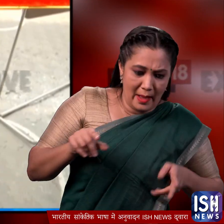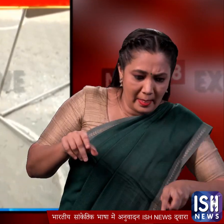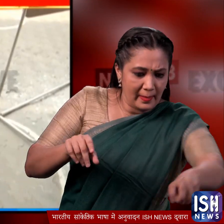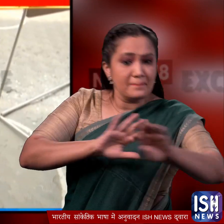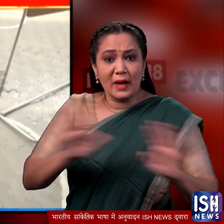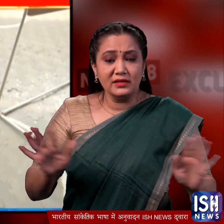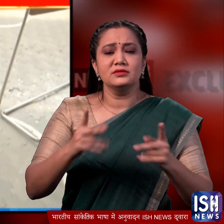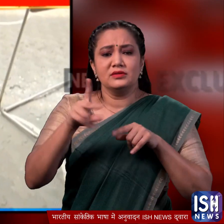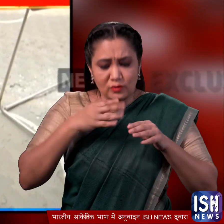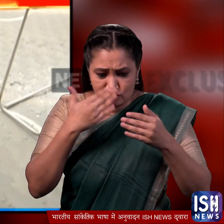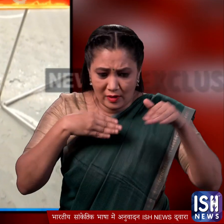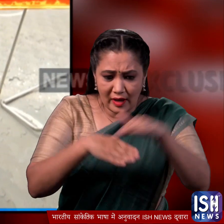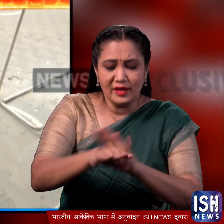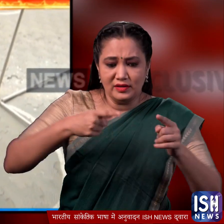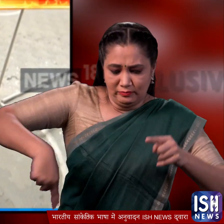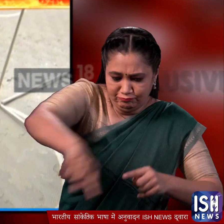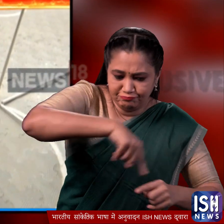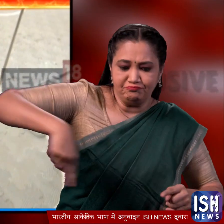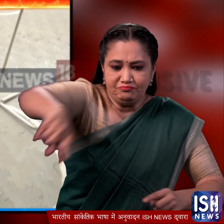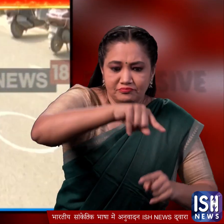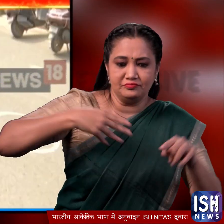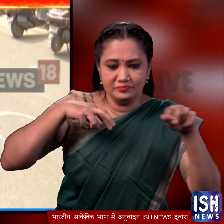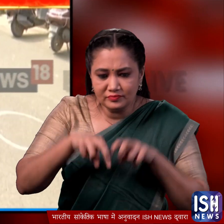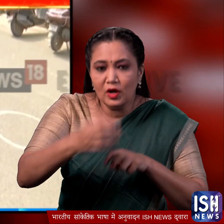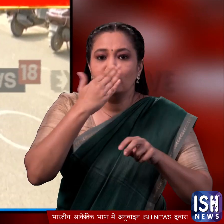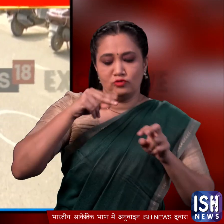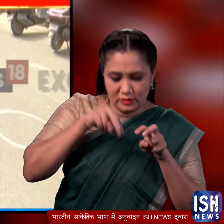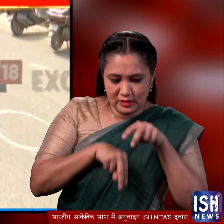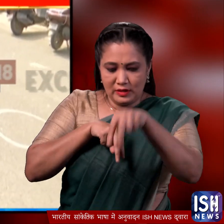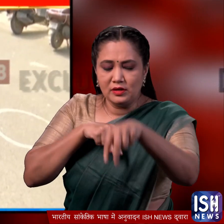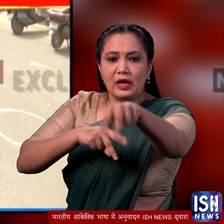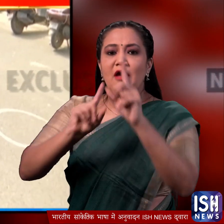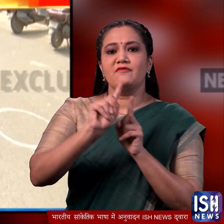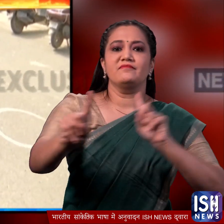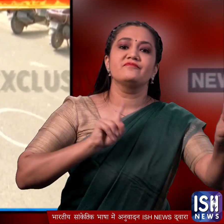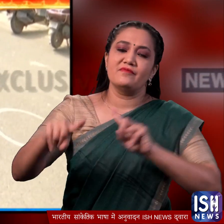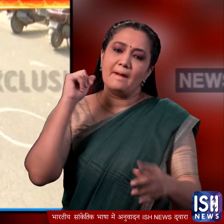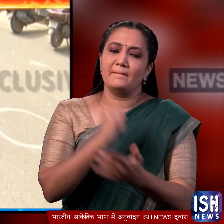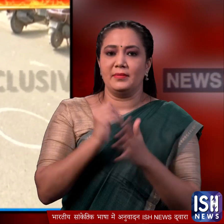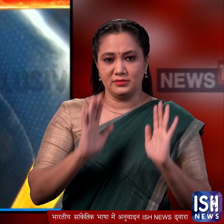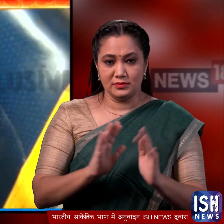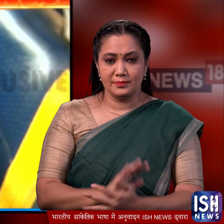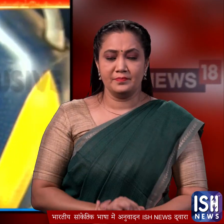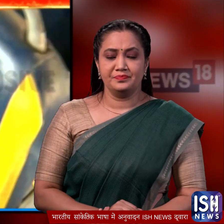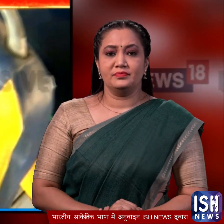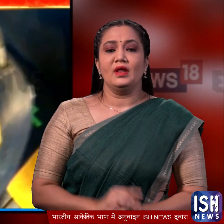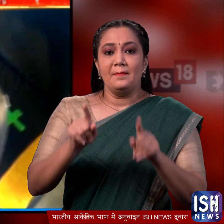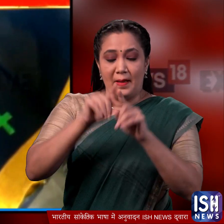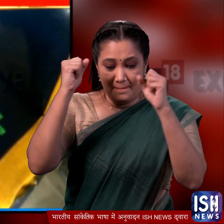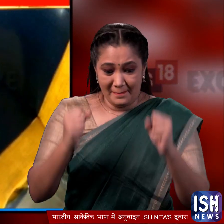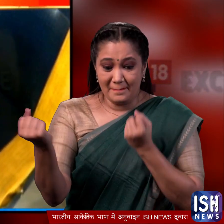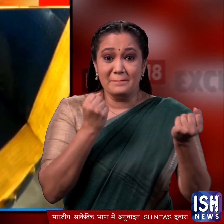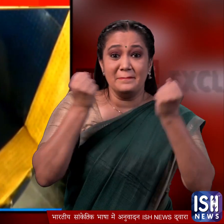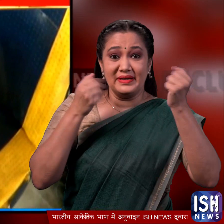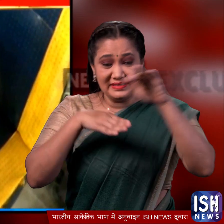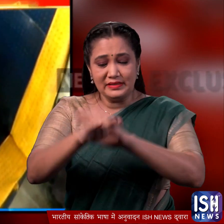सब के अलावा स्कूल के अंदर जाने के लिए फर्श पर गोल घेरे बनाए गए ताकि छात्र एक दूसरे से दूरी बनाए रखने का ध्यान रखें। बस की एक सीट पर